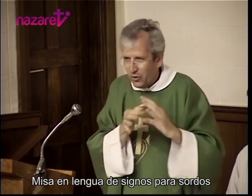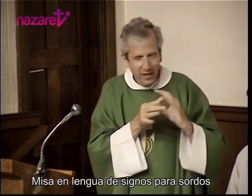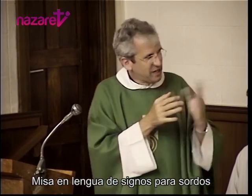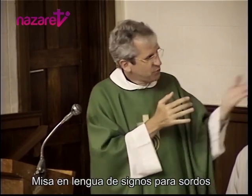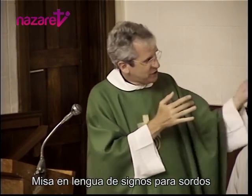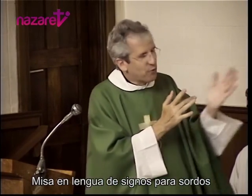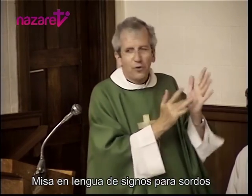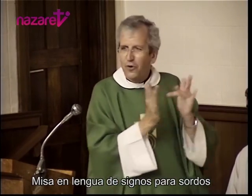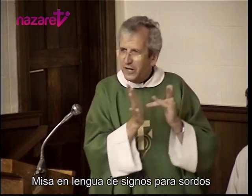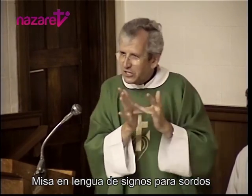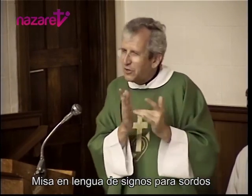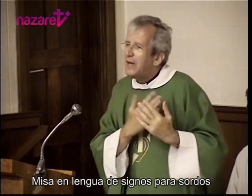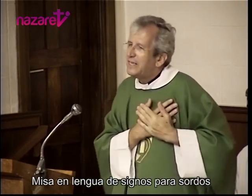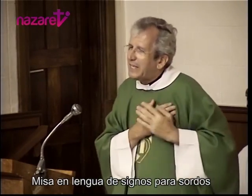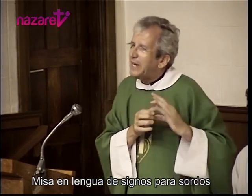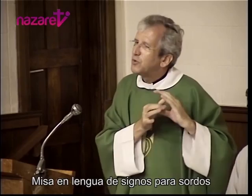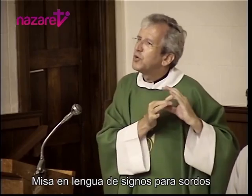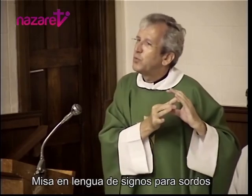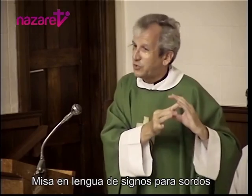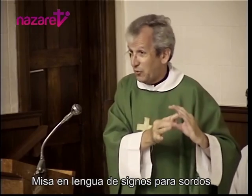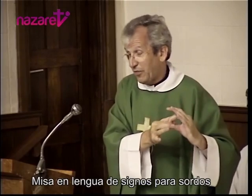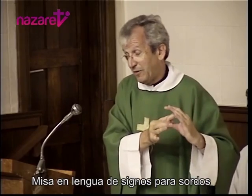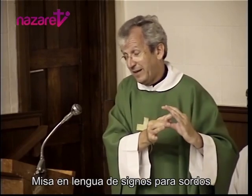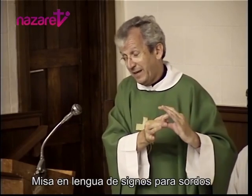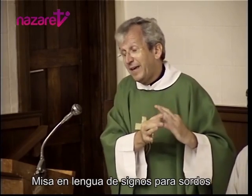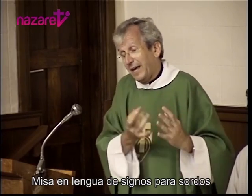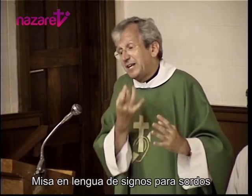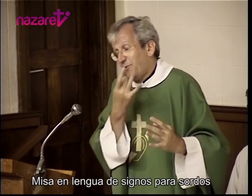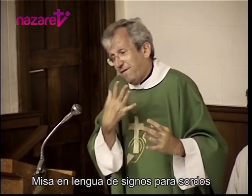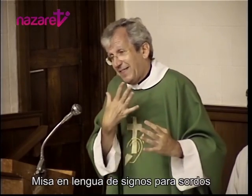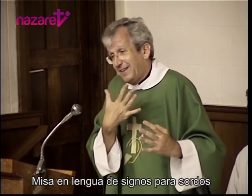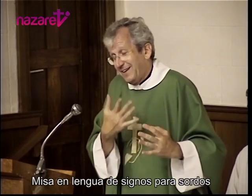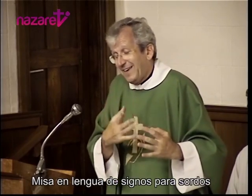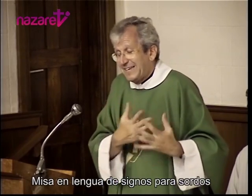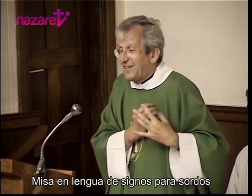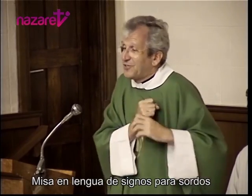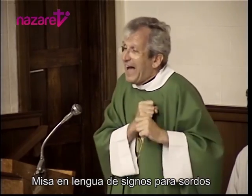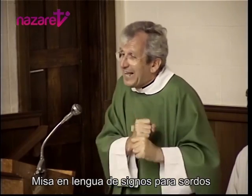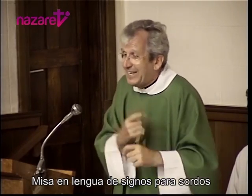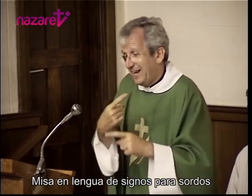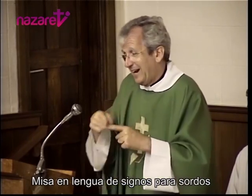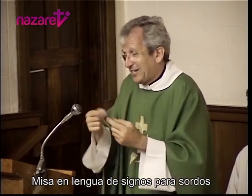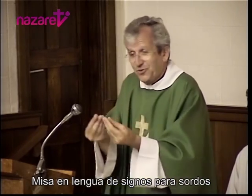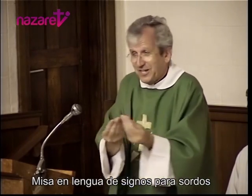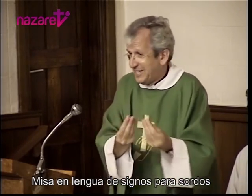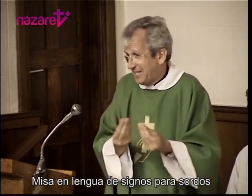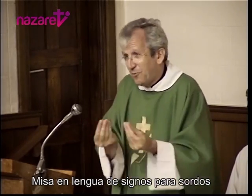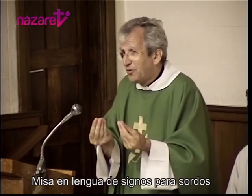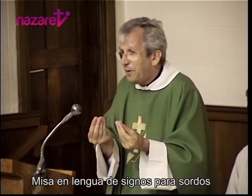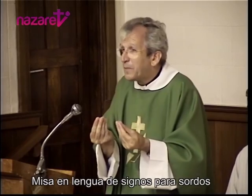es nuestra unión con Cristo y ahí tenemos nuestro corazón? Es muy fácil que se nos aten las cosas de este mundo,